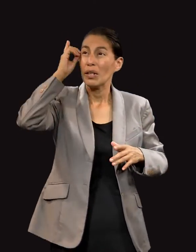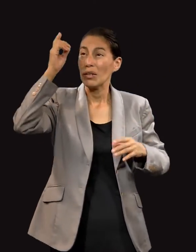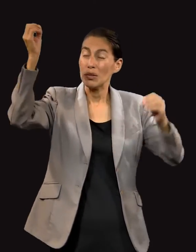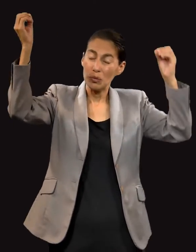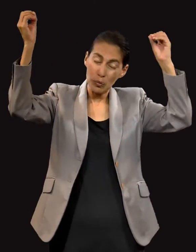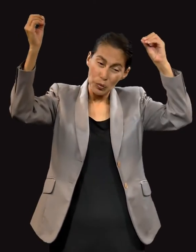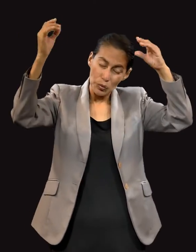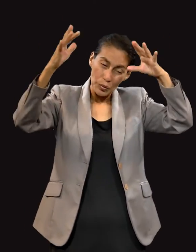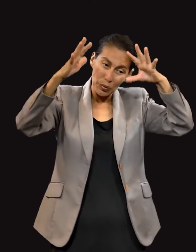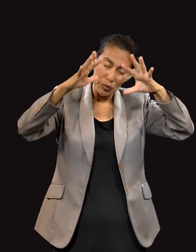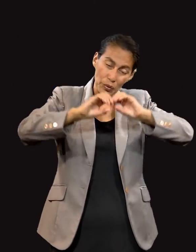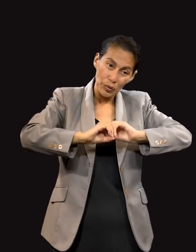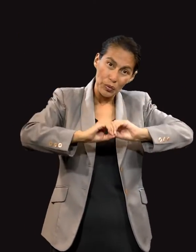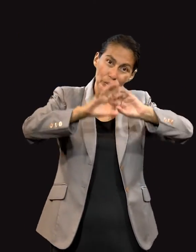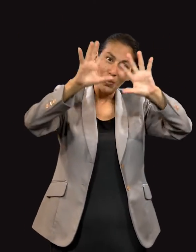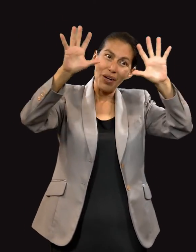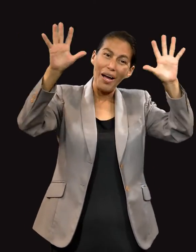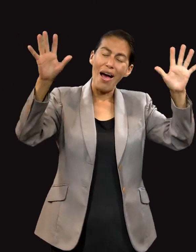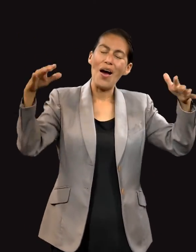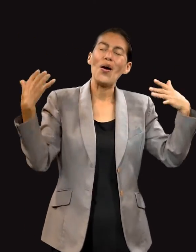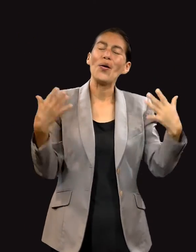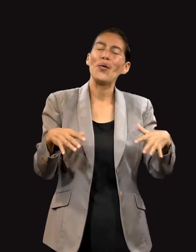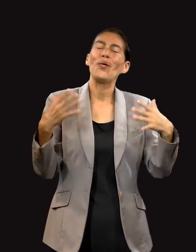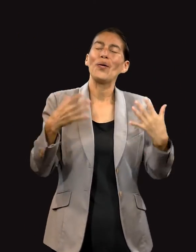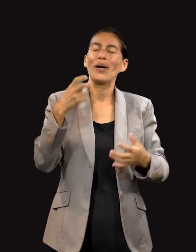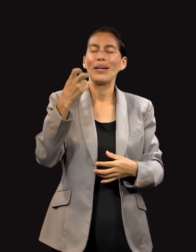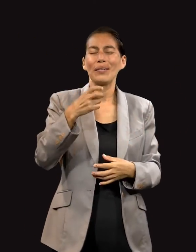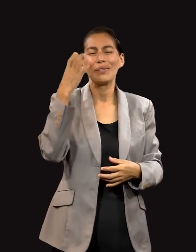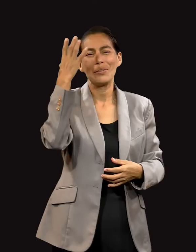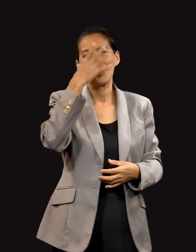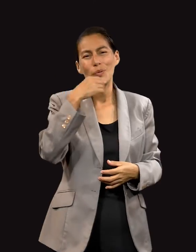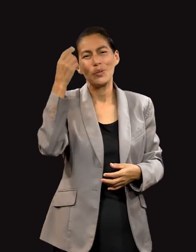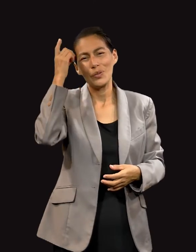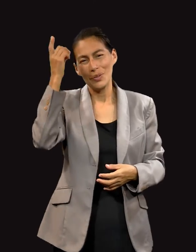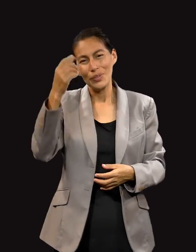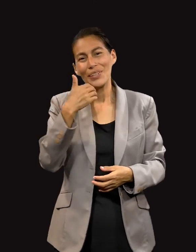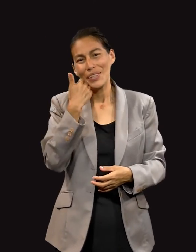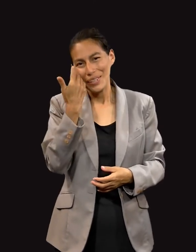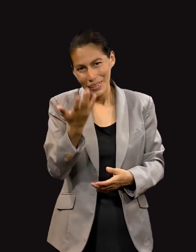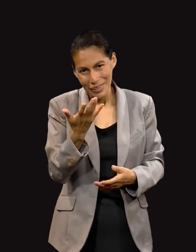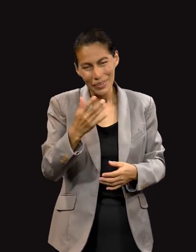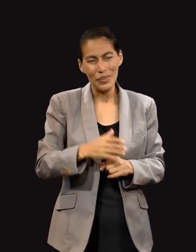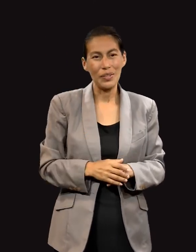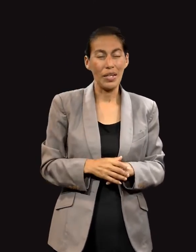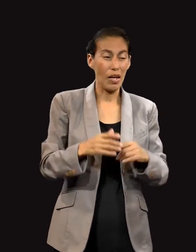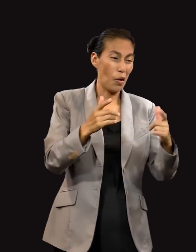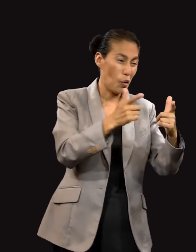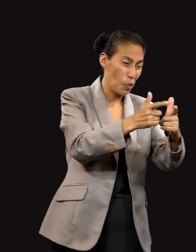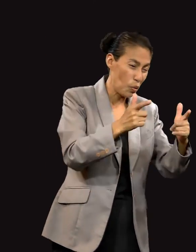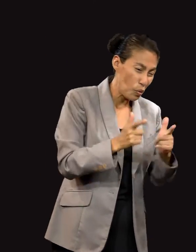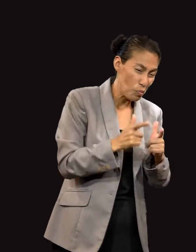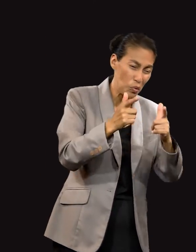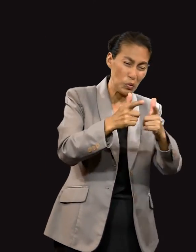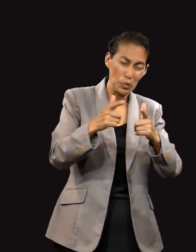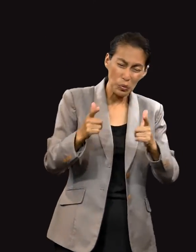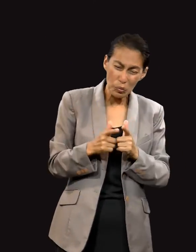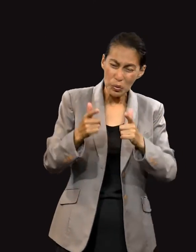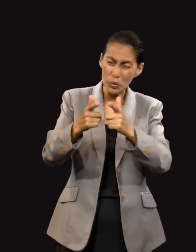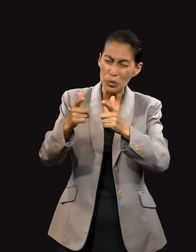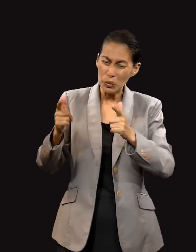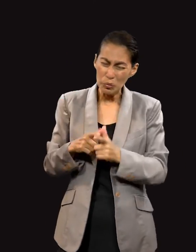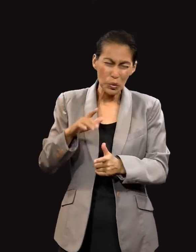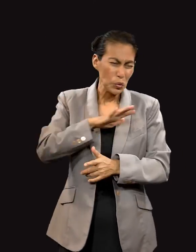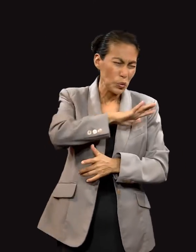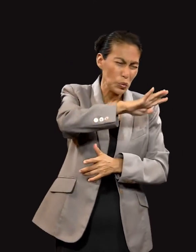iluminada con la gloria de Dios. Ese es el sueño que Dios tiene para nosotros, tener miles de